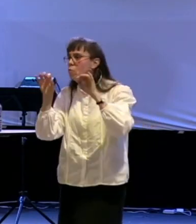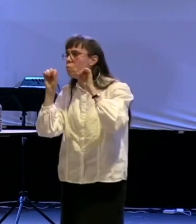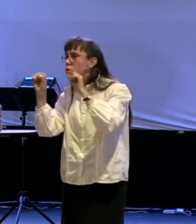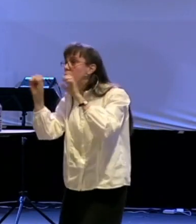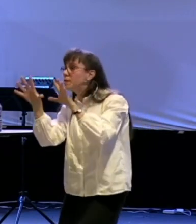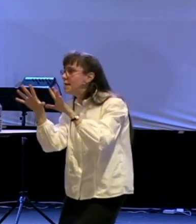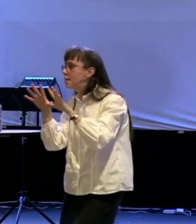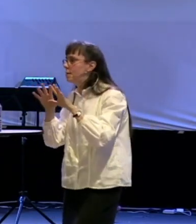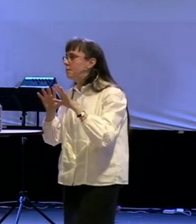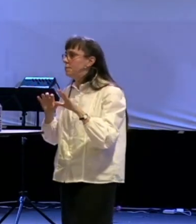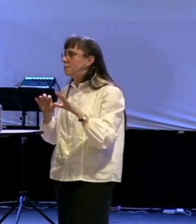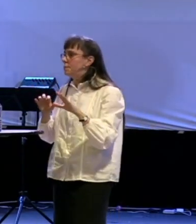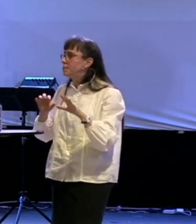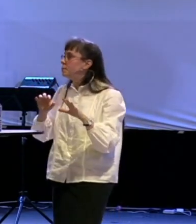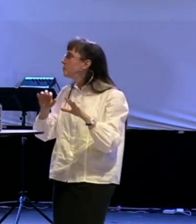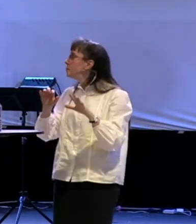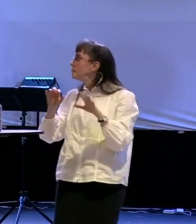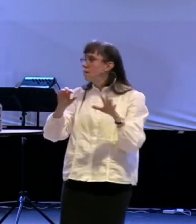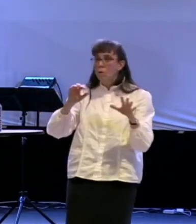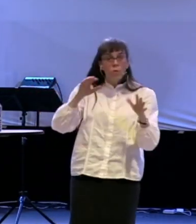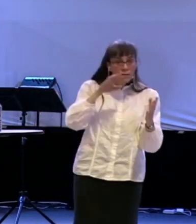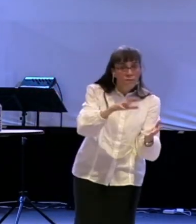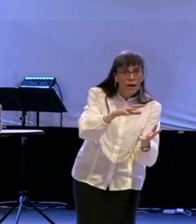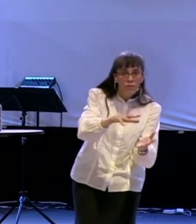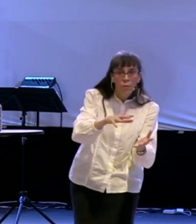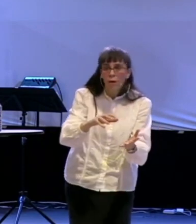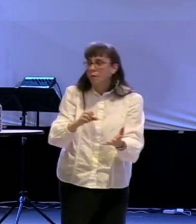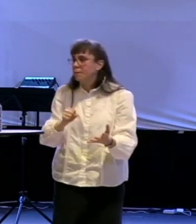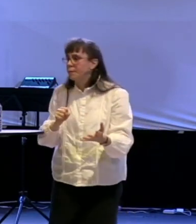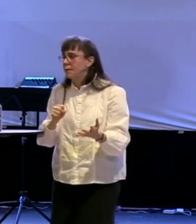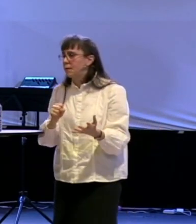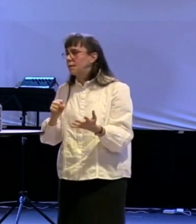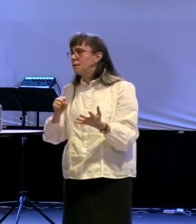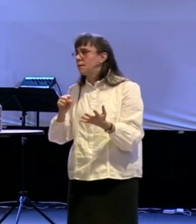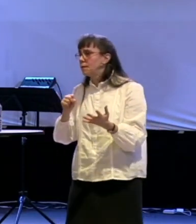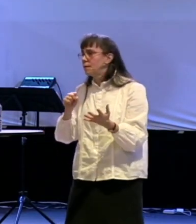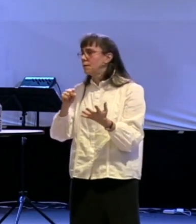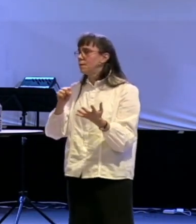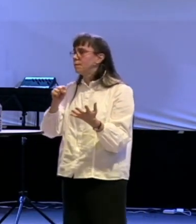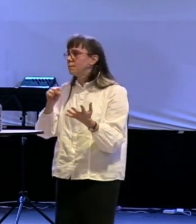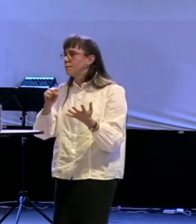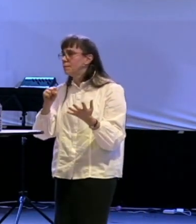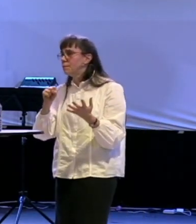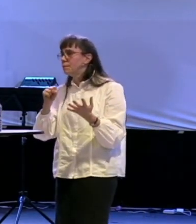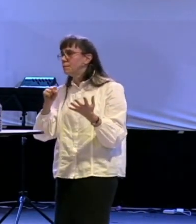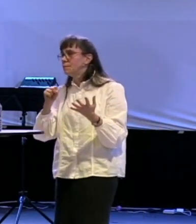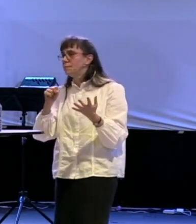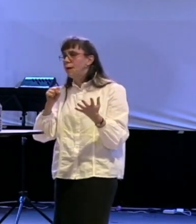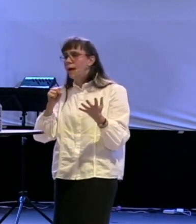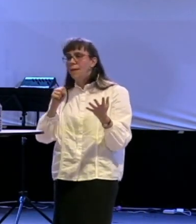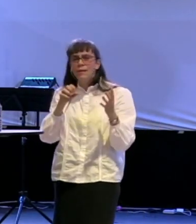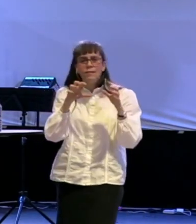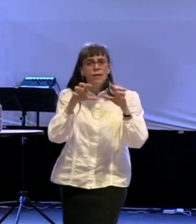wisdom qui était divine. Qui était divine. Who was divine from God. Et qu'il fallait absolument qu'elle soit